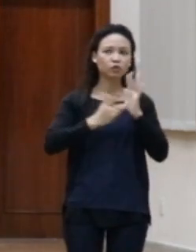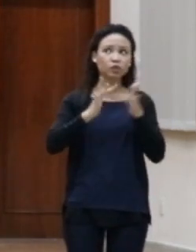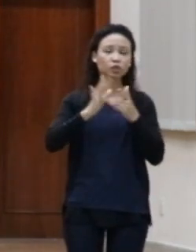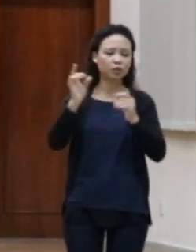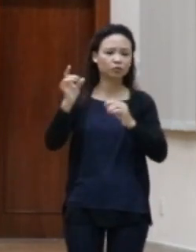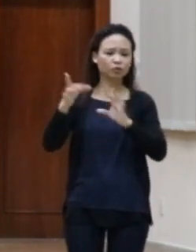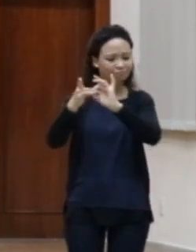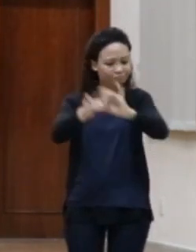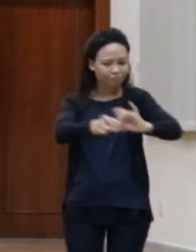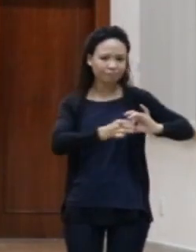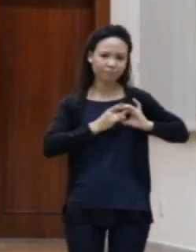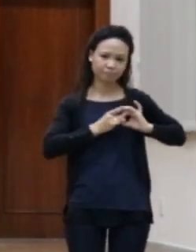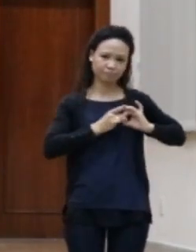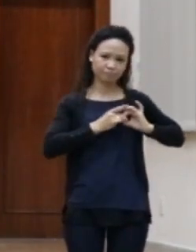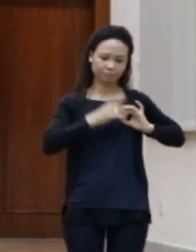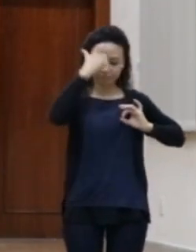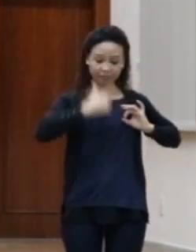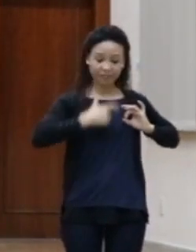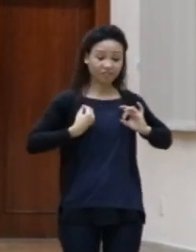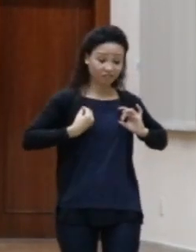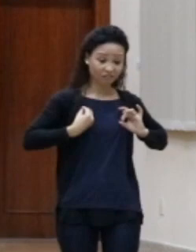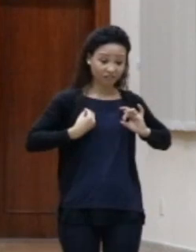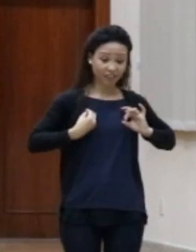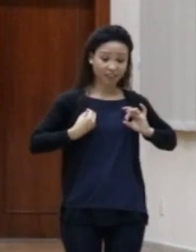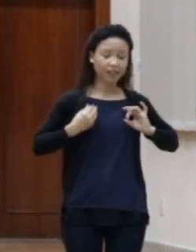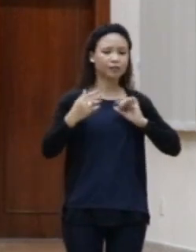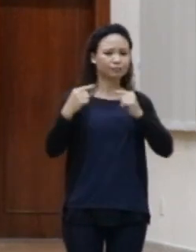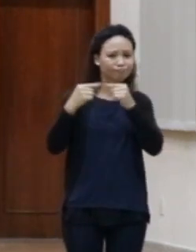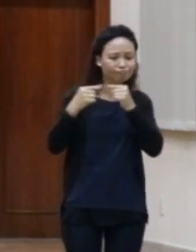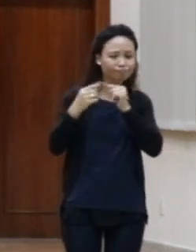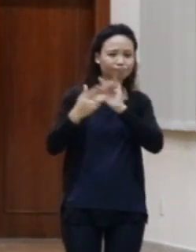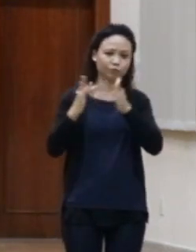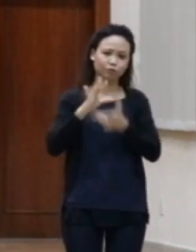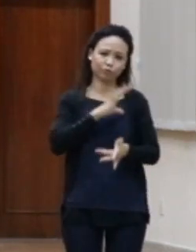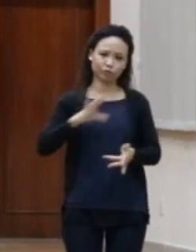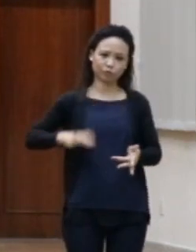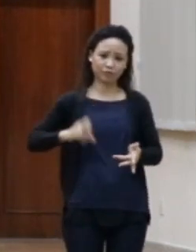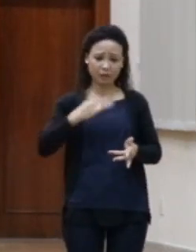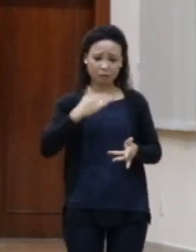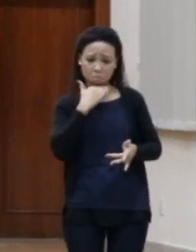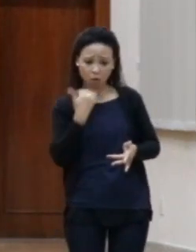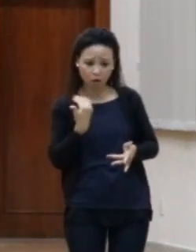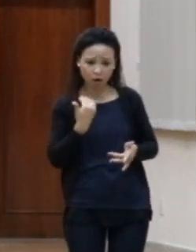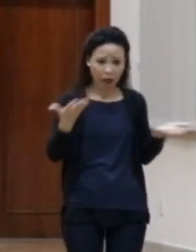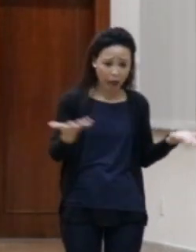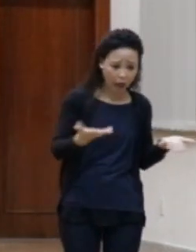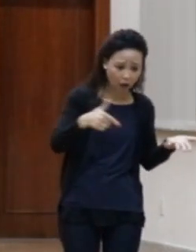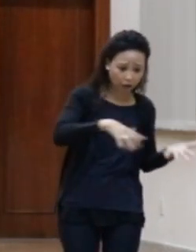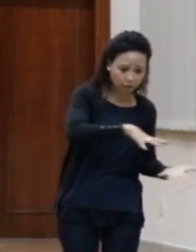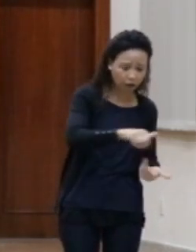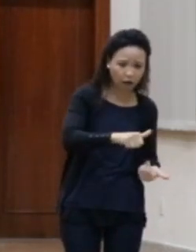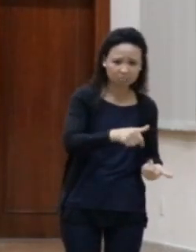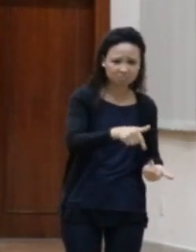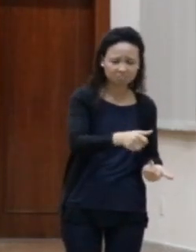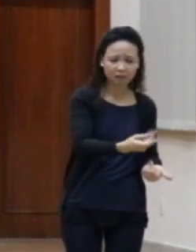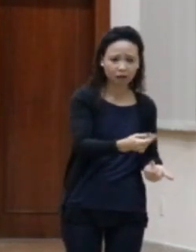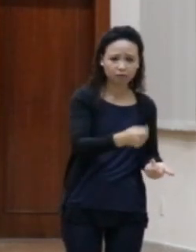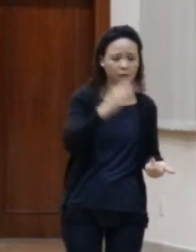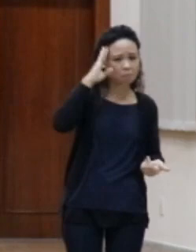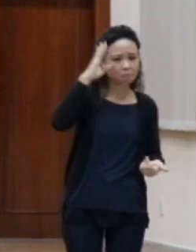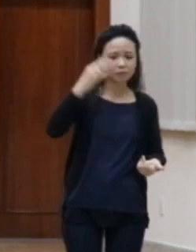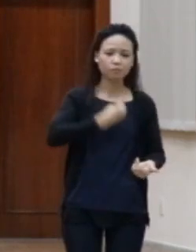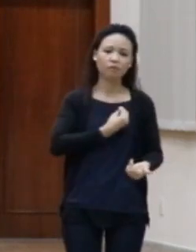é Cristo, e o morrer é lucro, porque para Paulo o seu maior tesouro